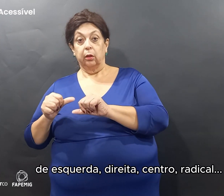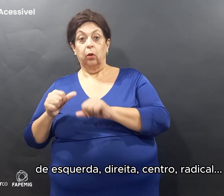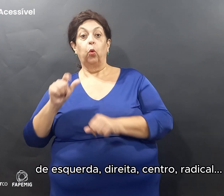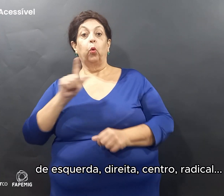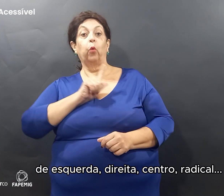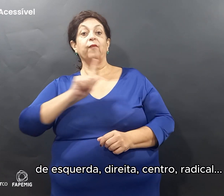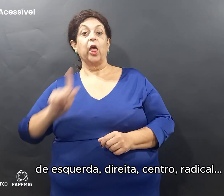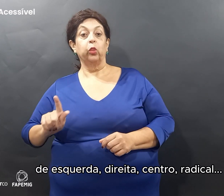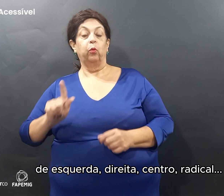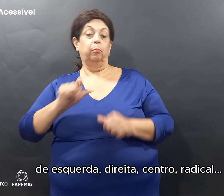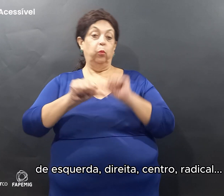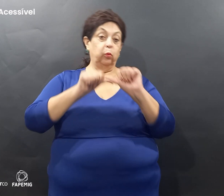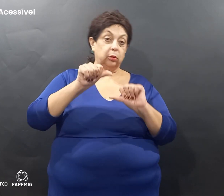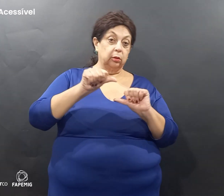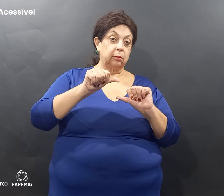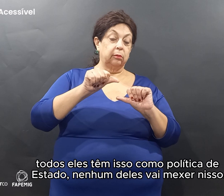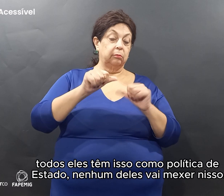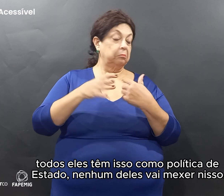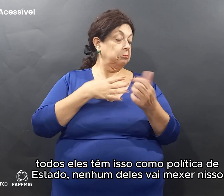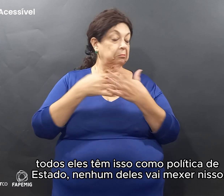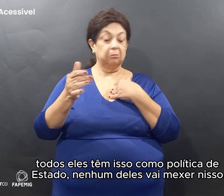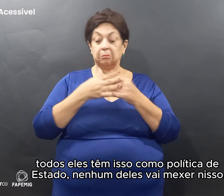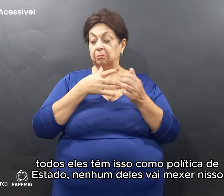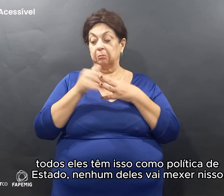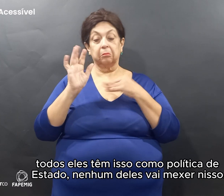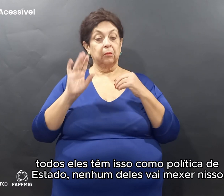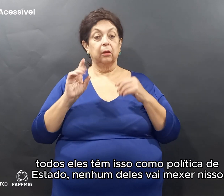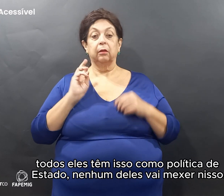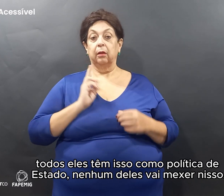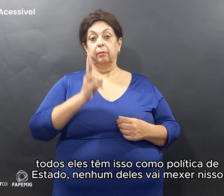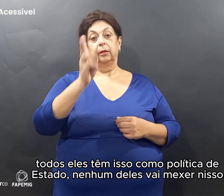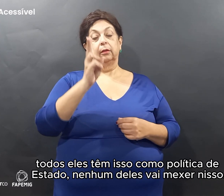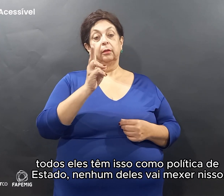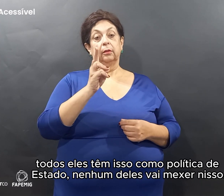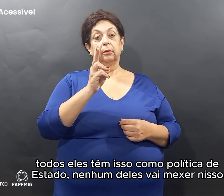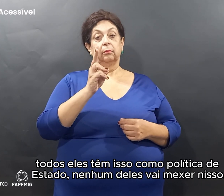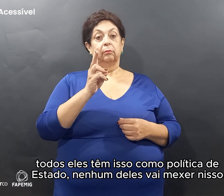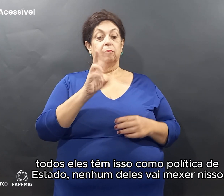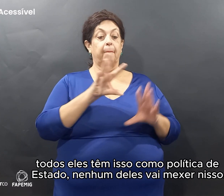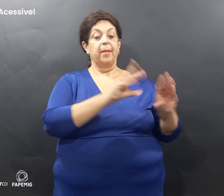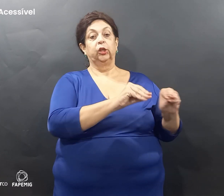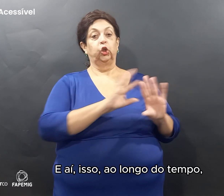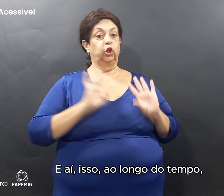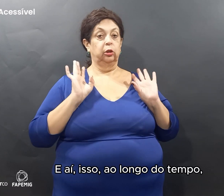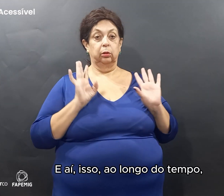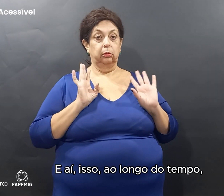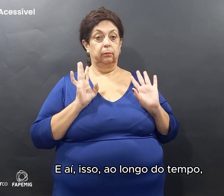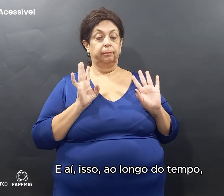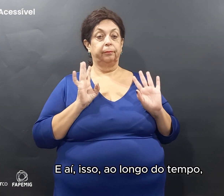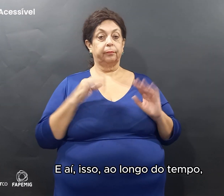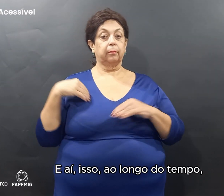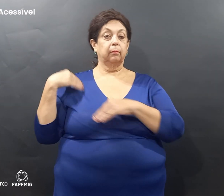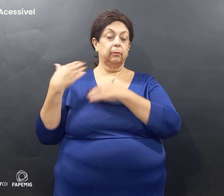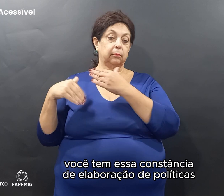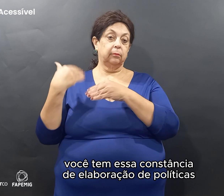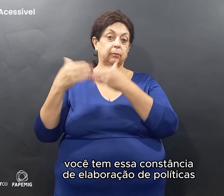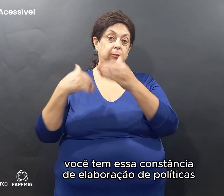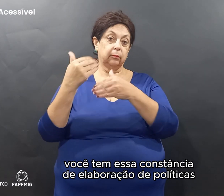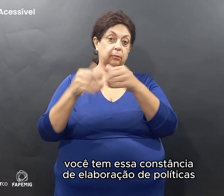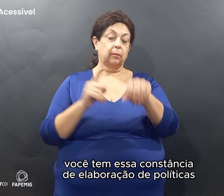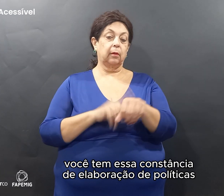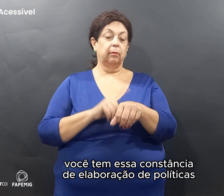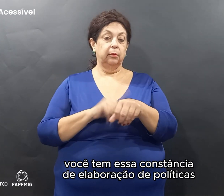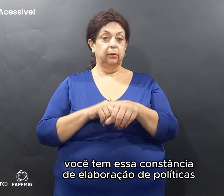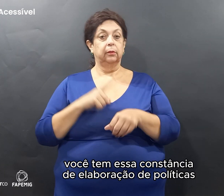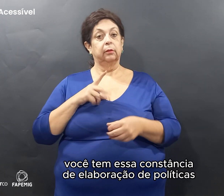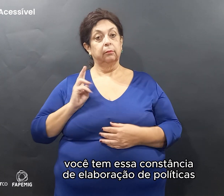direita, centro, radical. Todos eles têm isso como política de Estado. Nenhum deles vai mexer nisso. E aí, isso ao longo do tempo, você tem